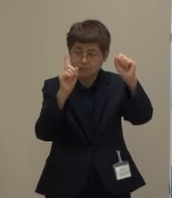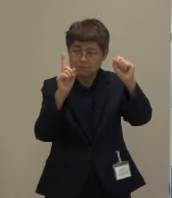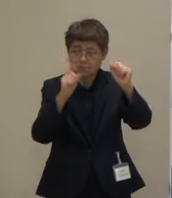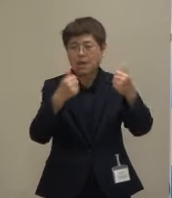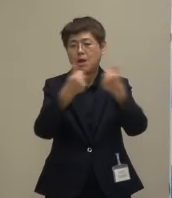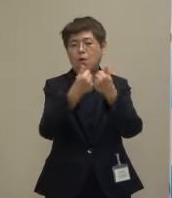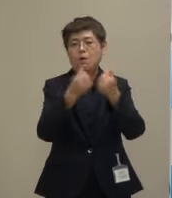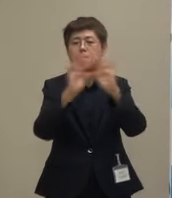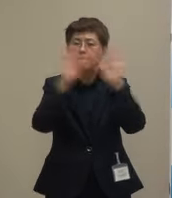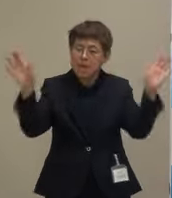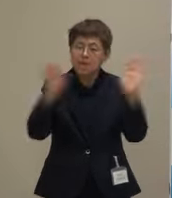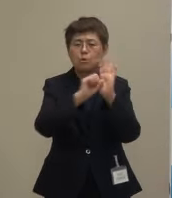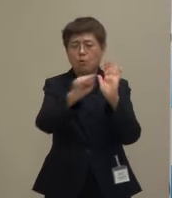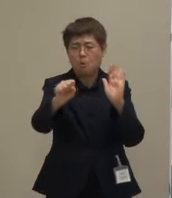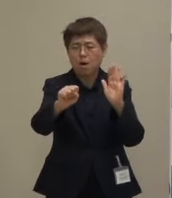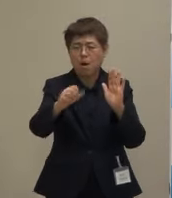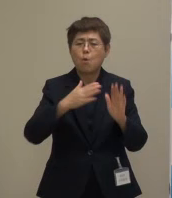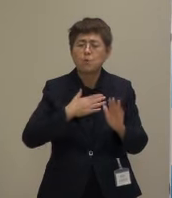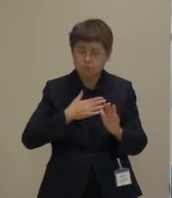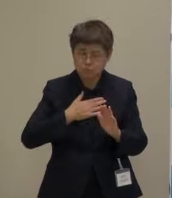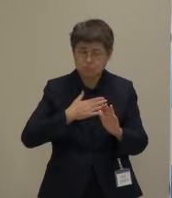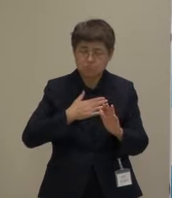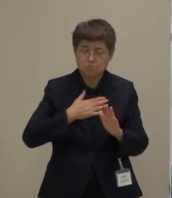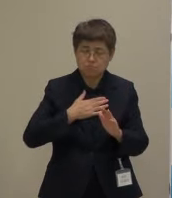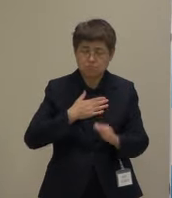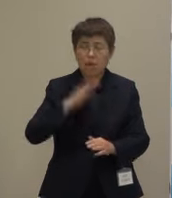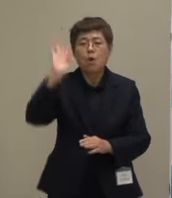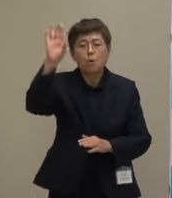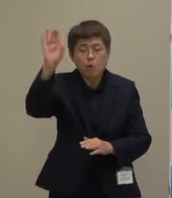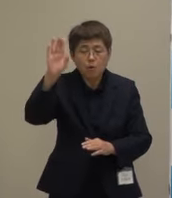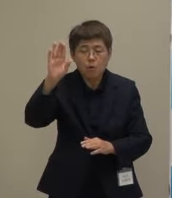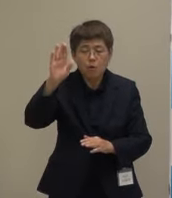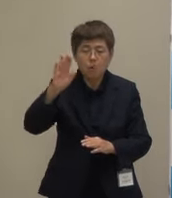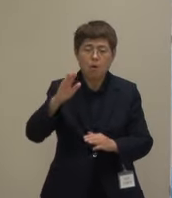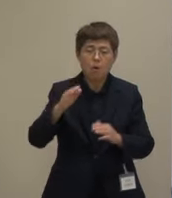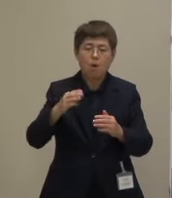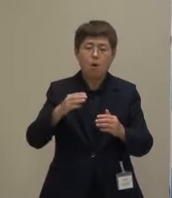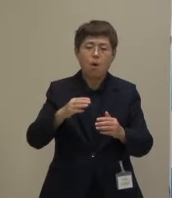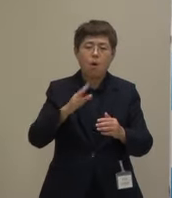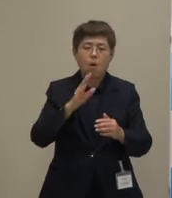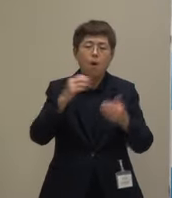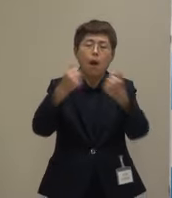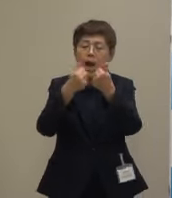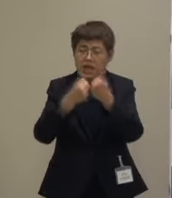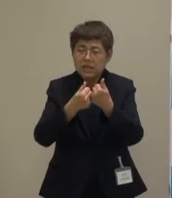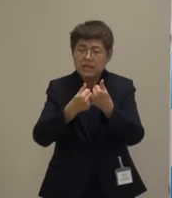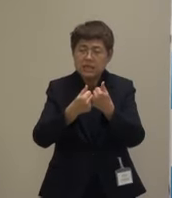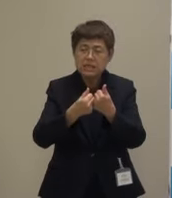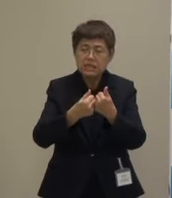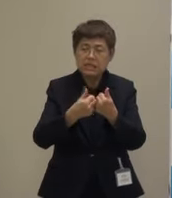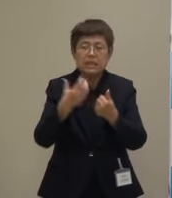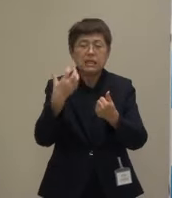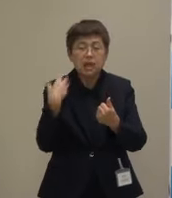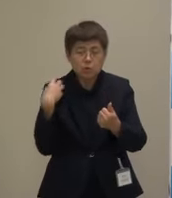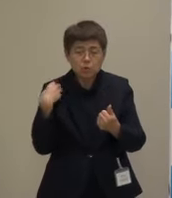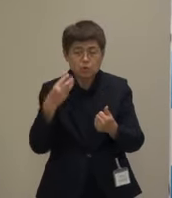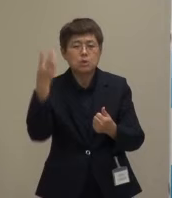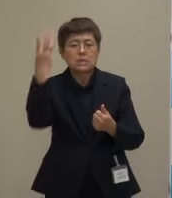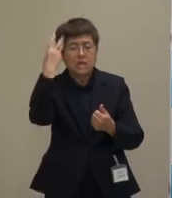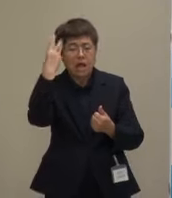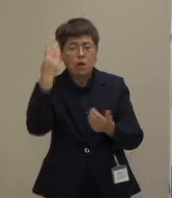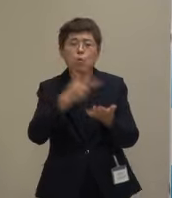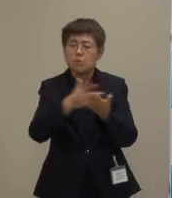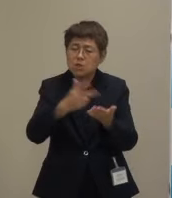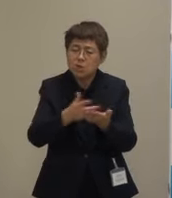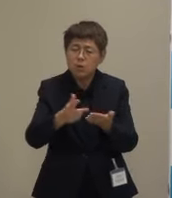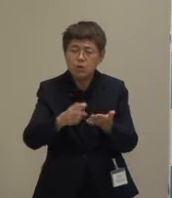議の開催効果を把握するとともに今後のハイレベル国際コンベンション誘致等にかかる参考資料として